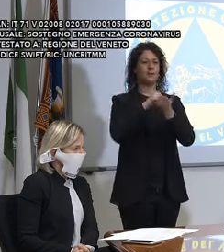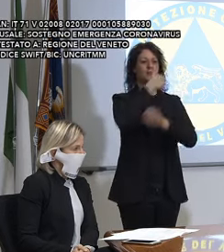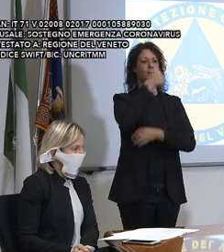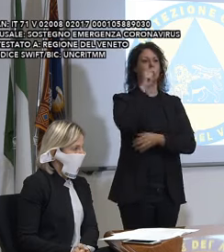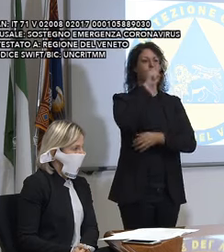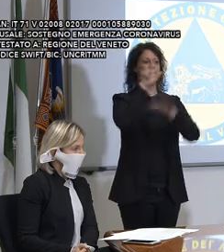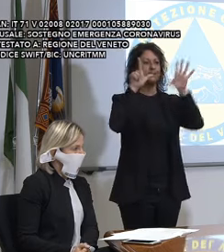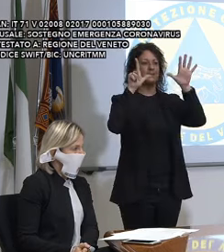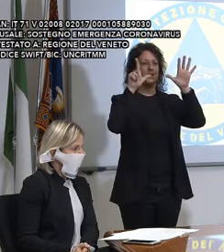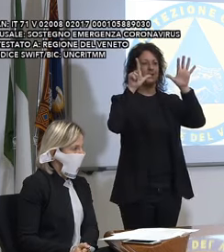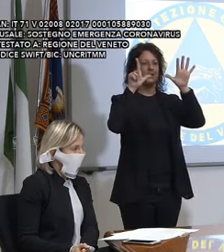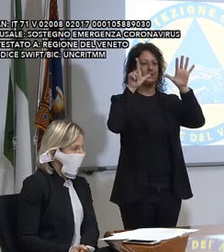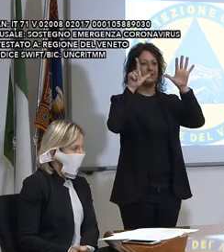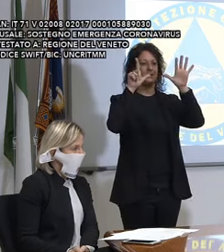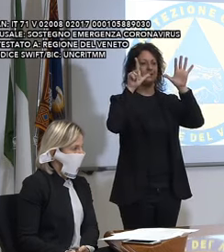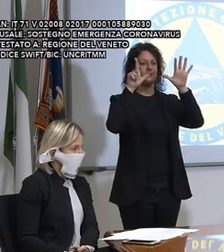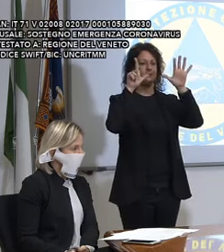16.127